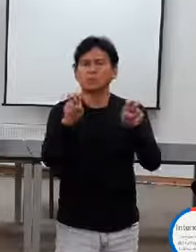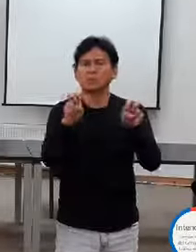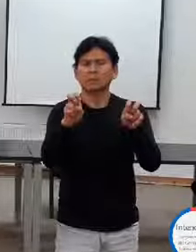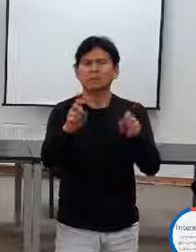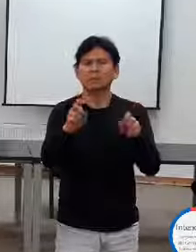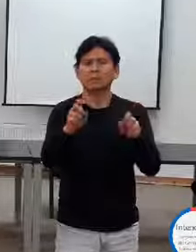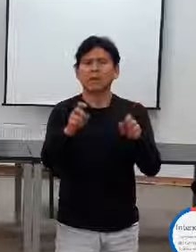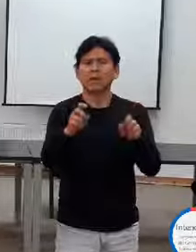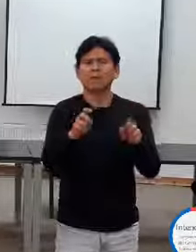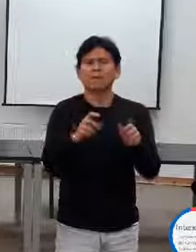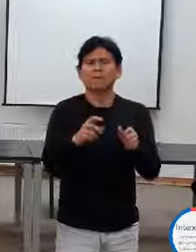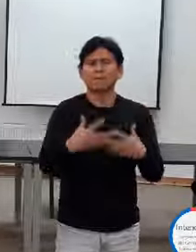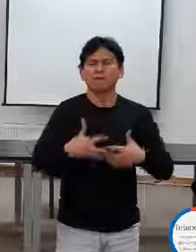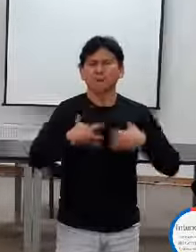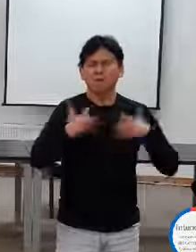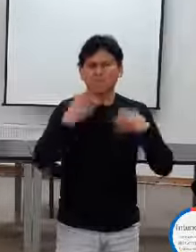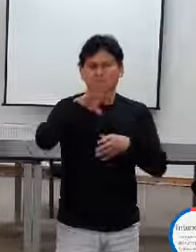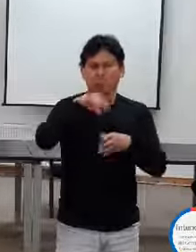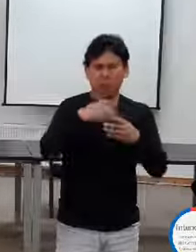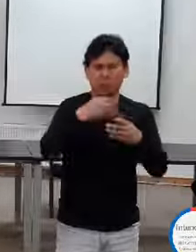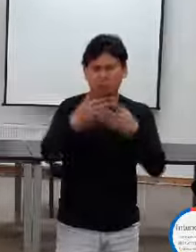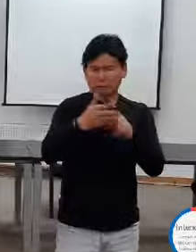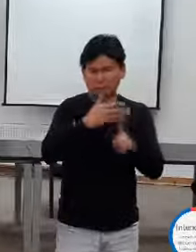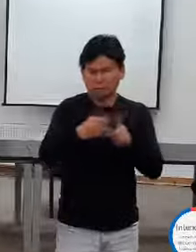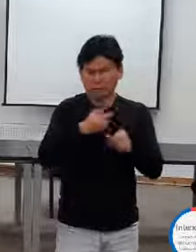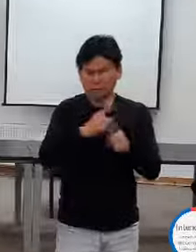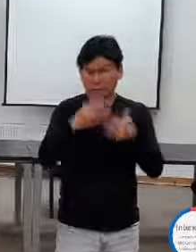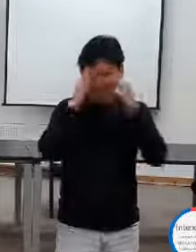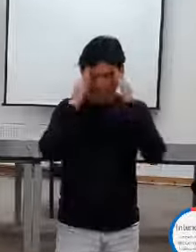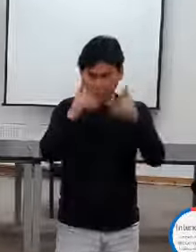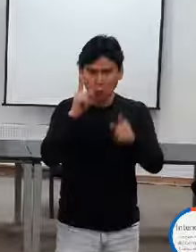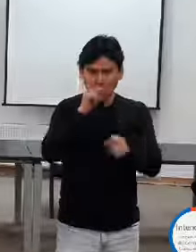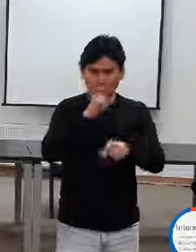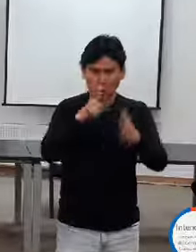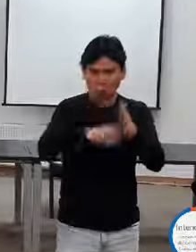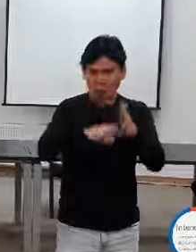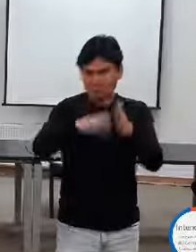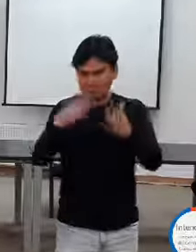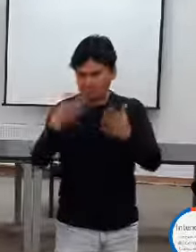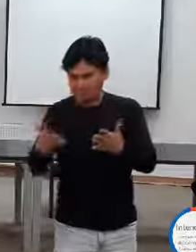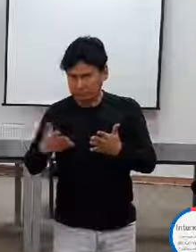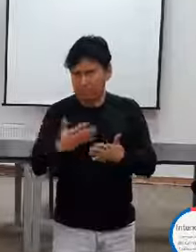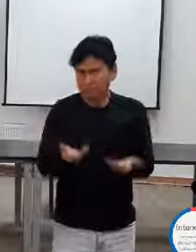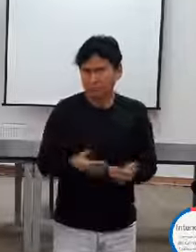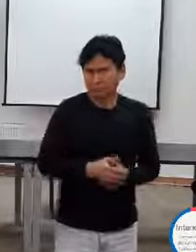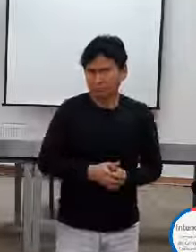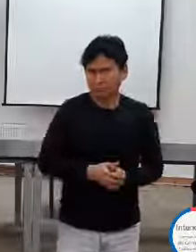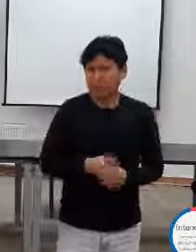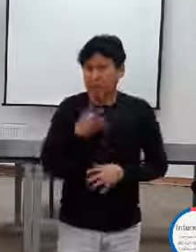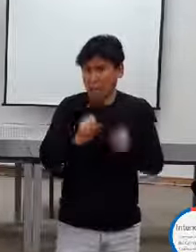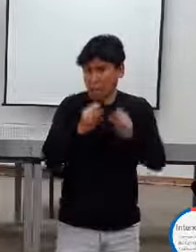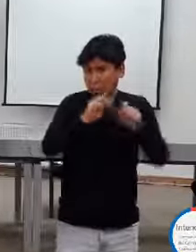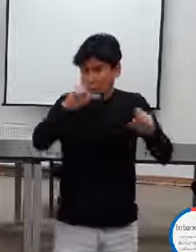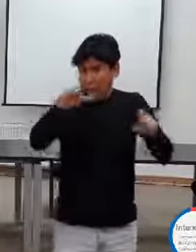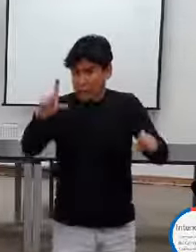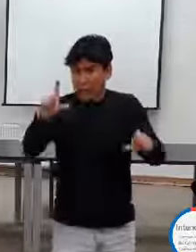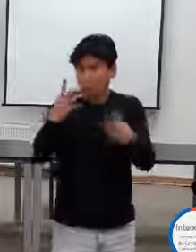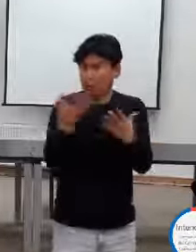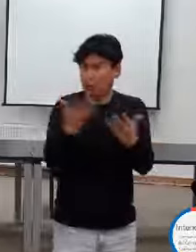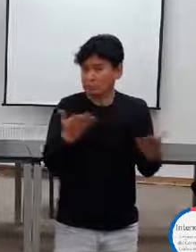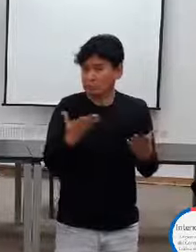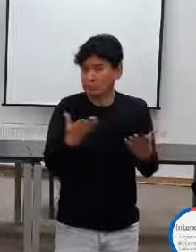casos de violencia intrafamiliar que han atendido como institución durante los últimos meses que ha comenzado el toque de queda han aumentado